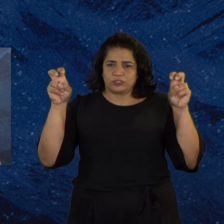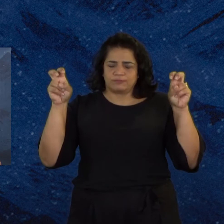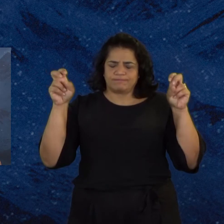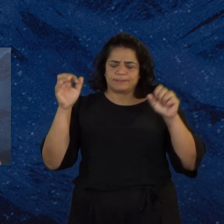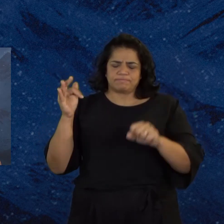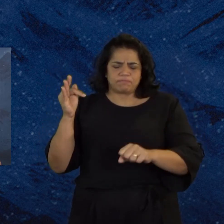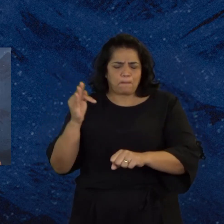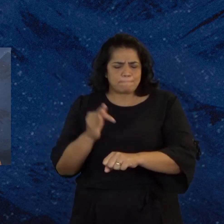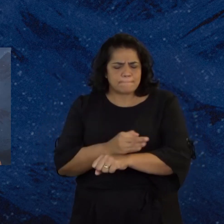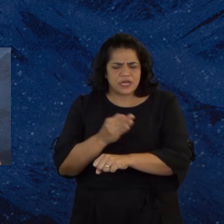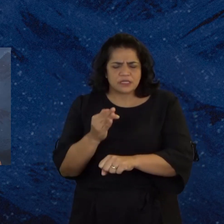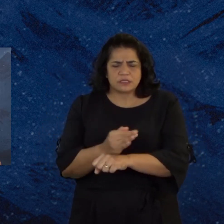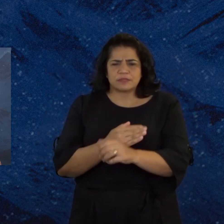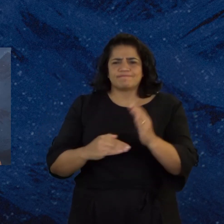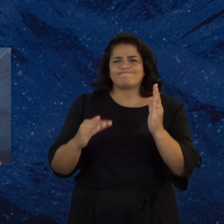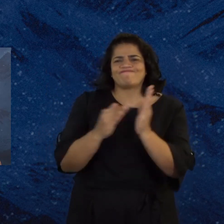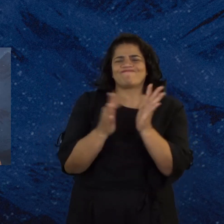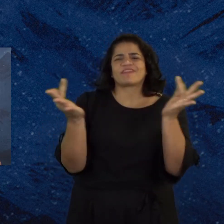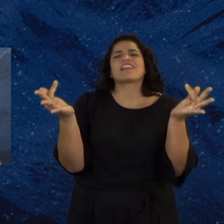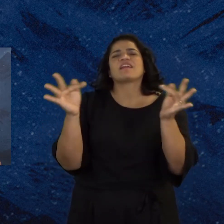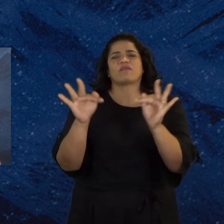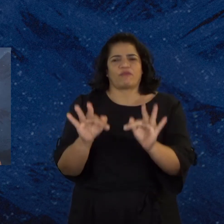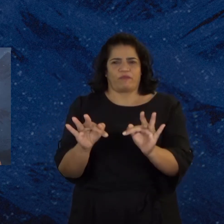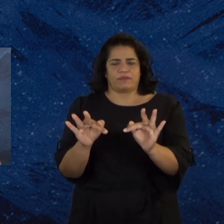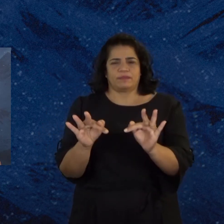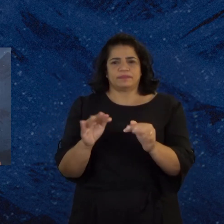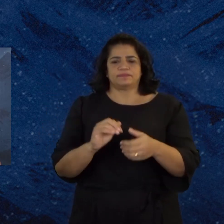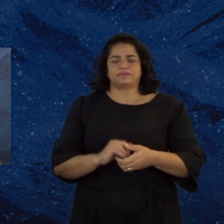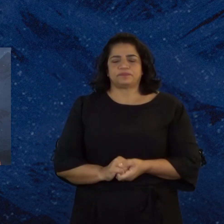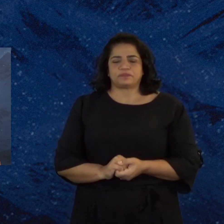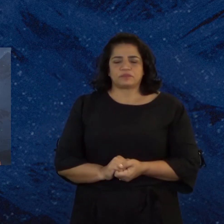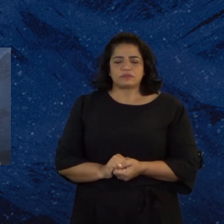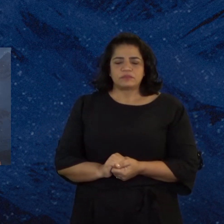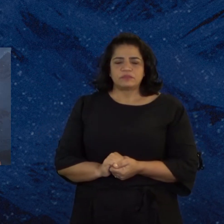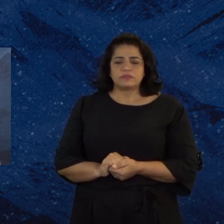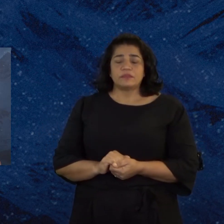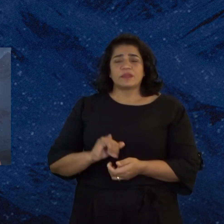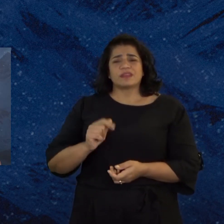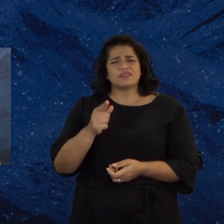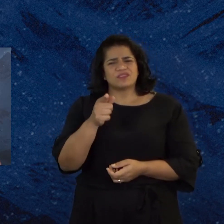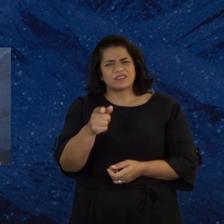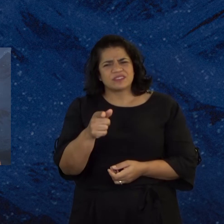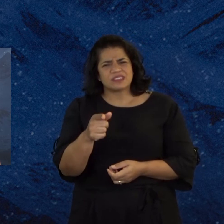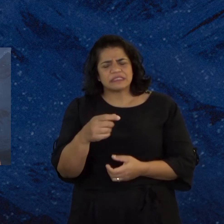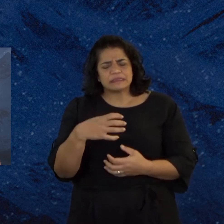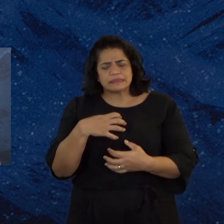fim. Mesmo que você se sinta fraco,